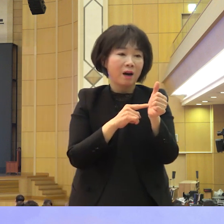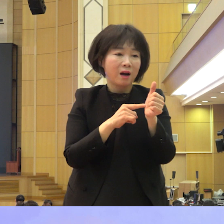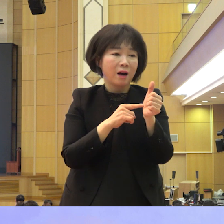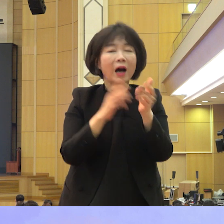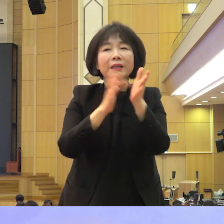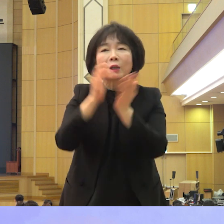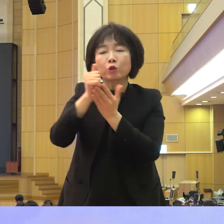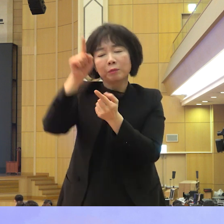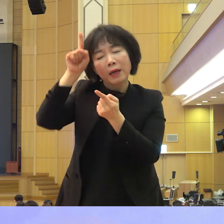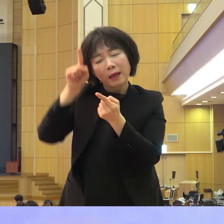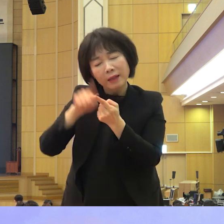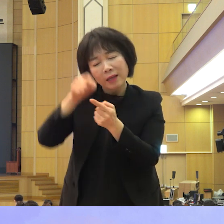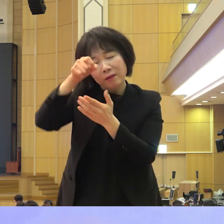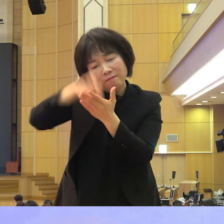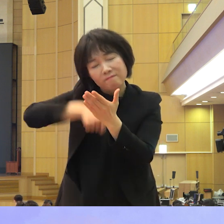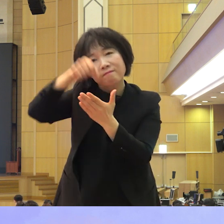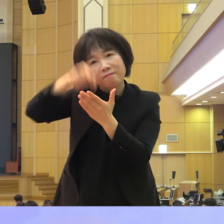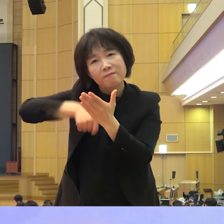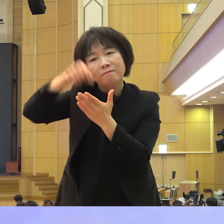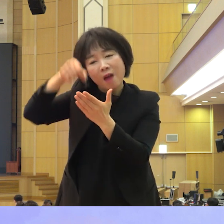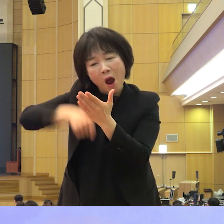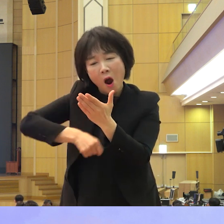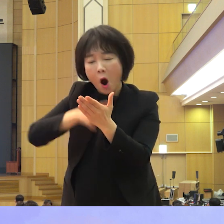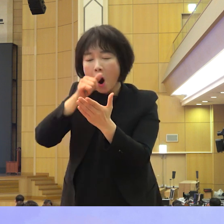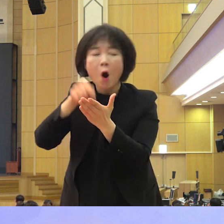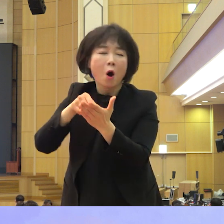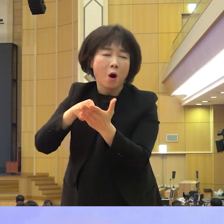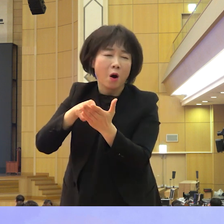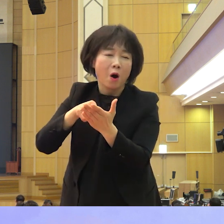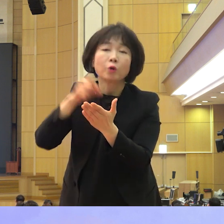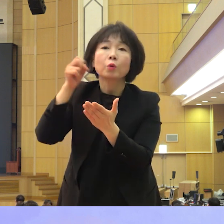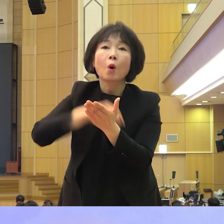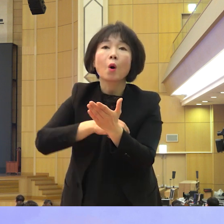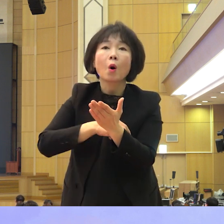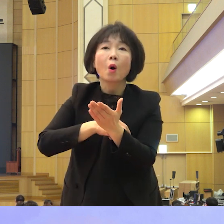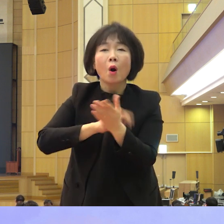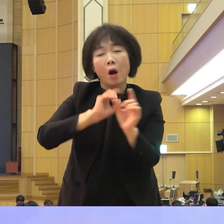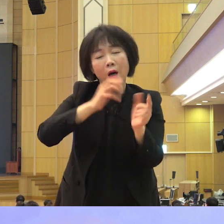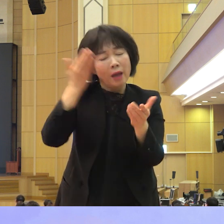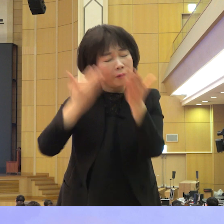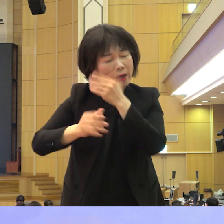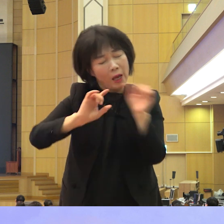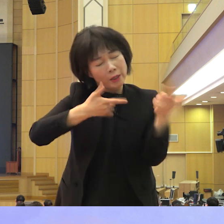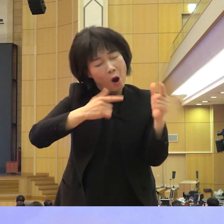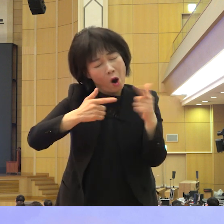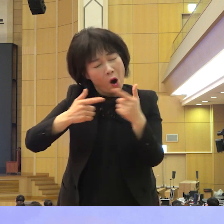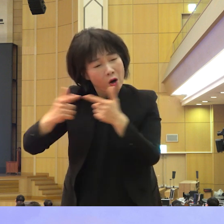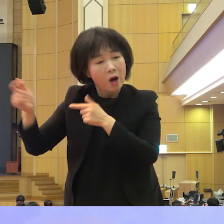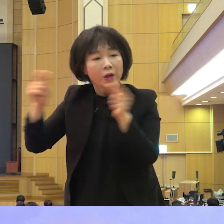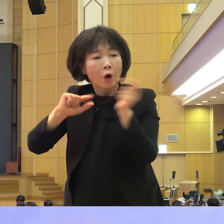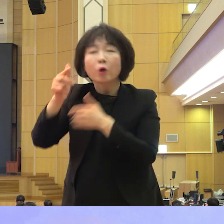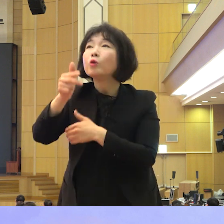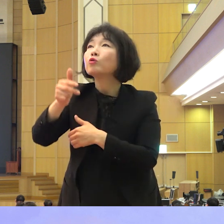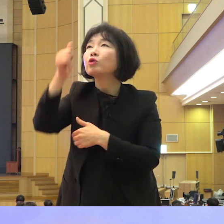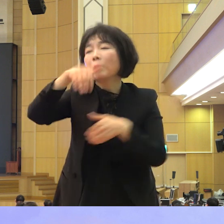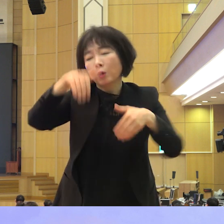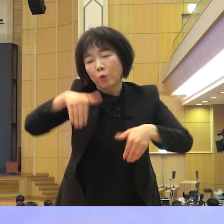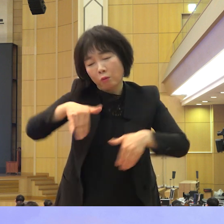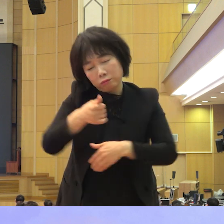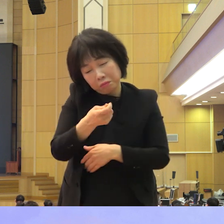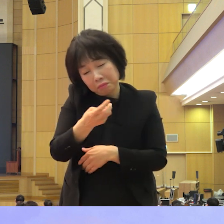예수님에 대해서 기록한 거예요. 그리고 모세뿐만 아니라 여러 선지자가